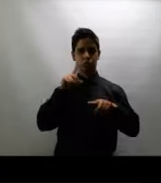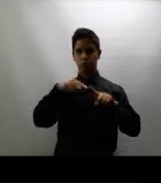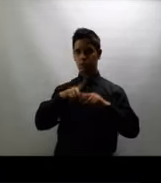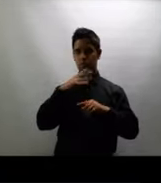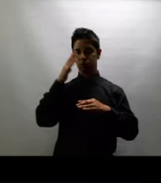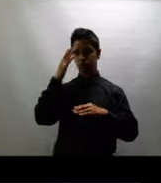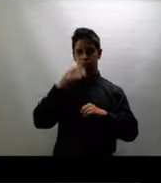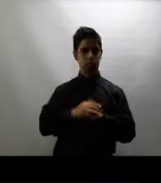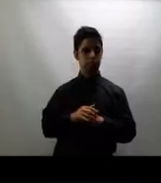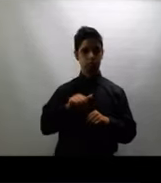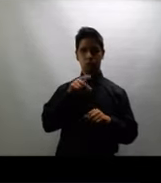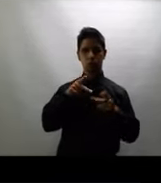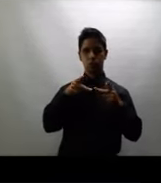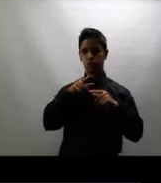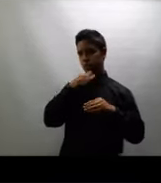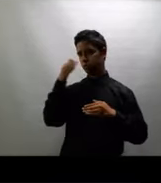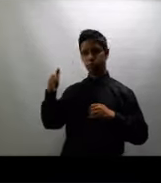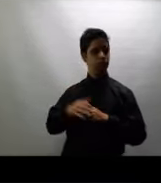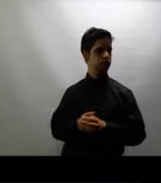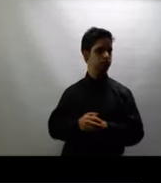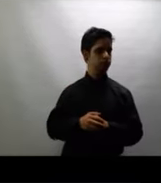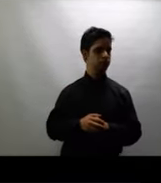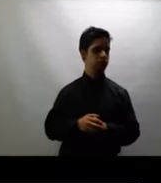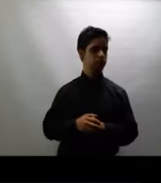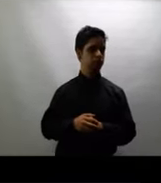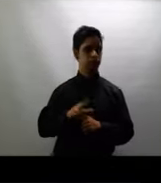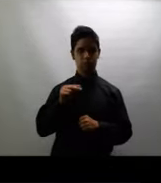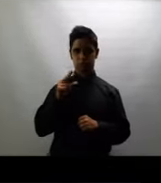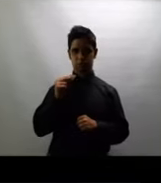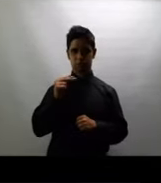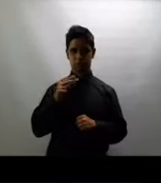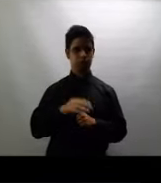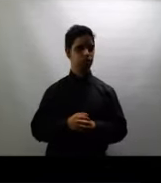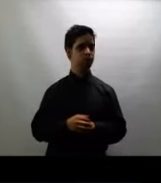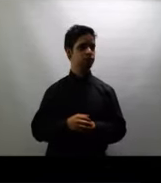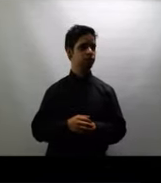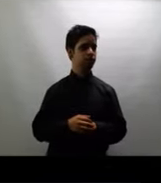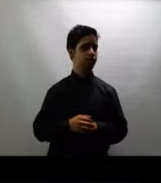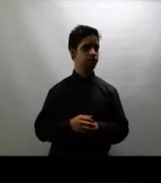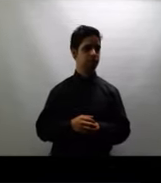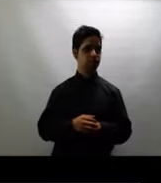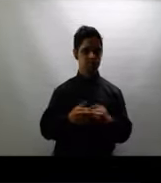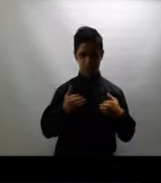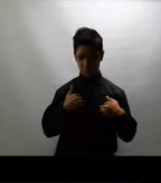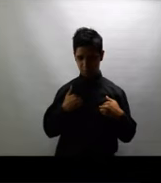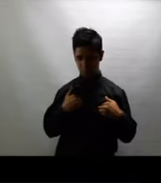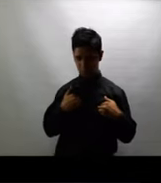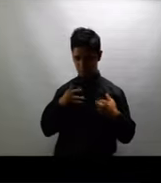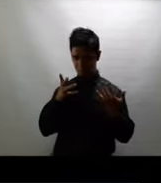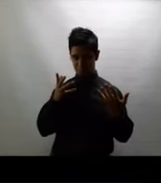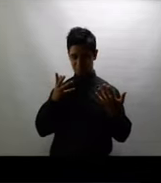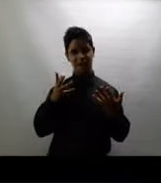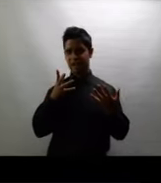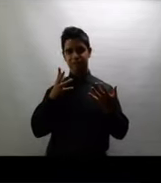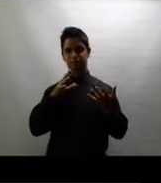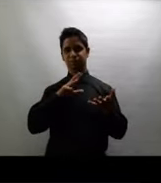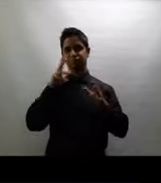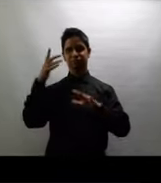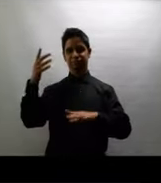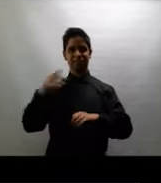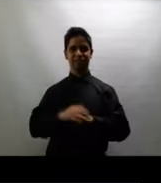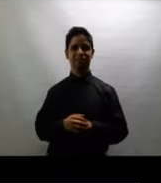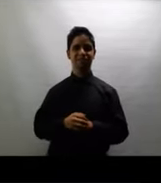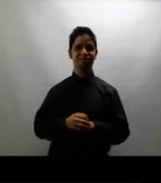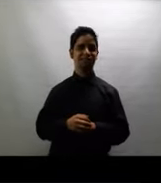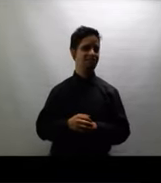pero que... está al otro lado. Está, sí. No. Bueno, okay. Tenemos un globo. Sí. Café. Un globo. Ay,